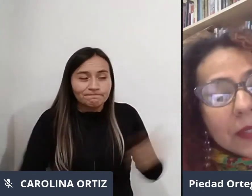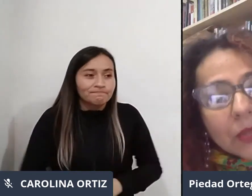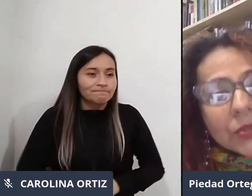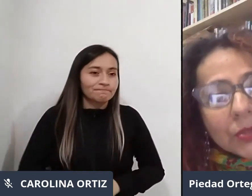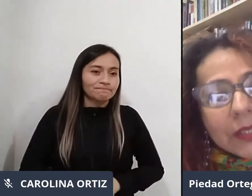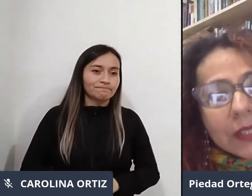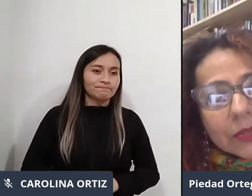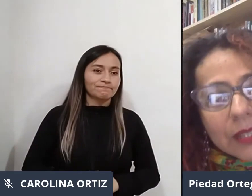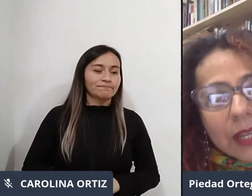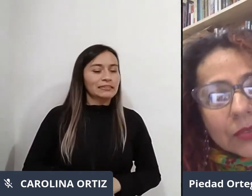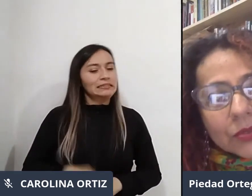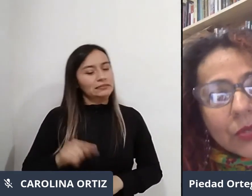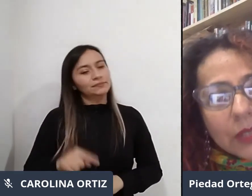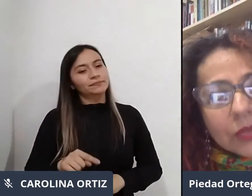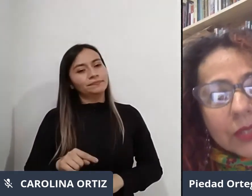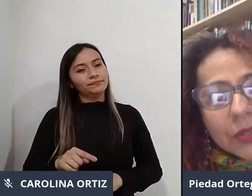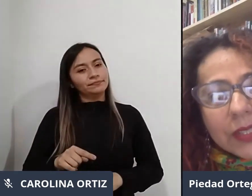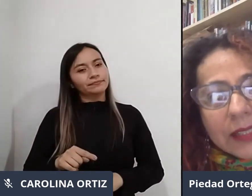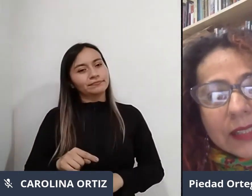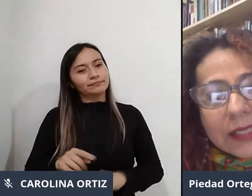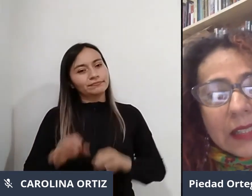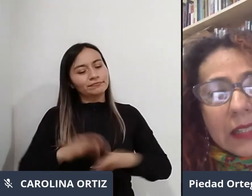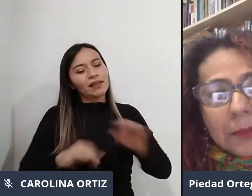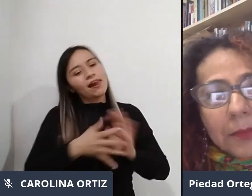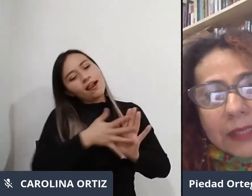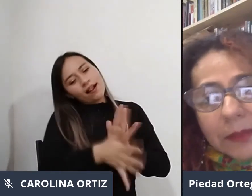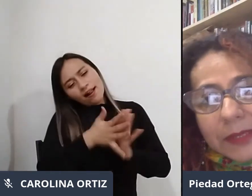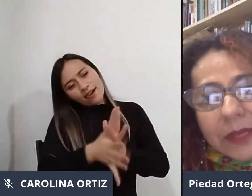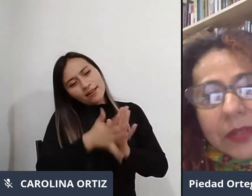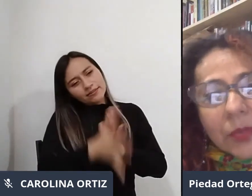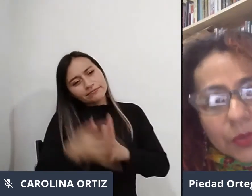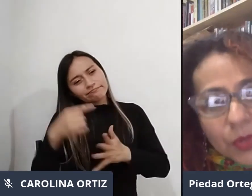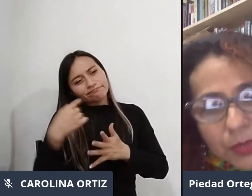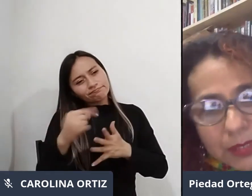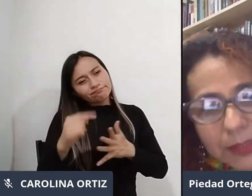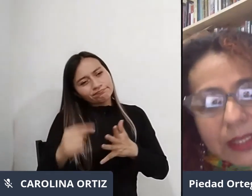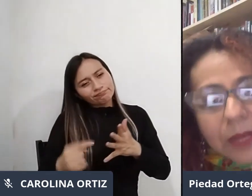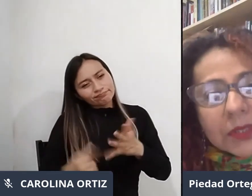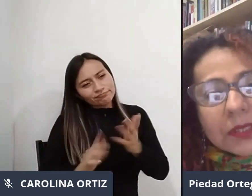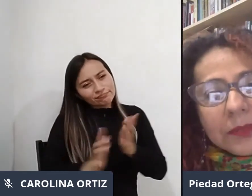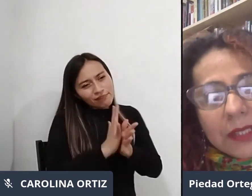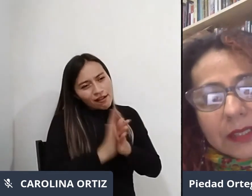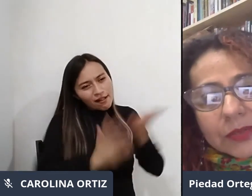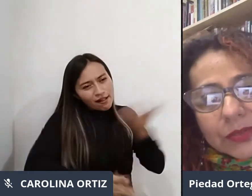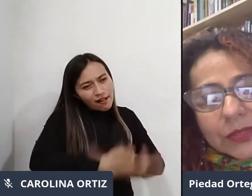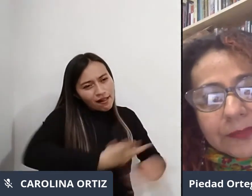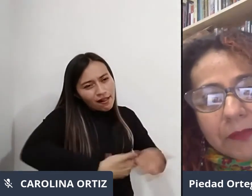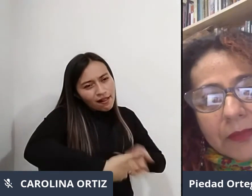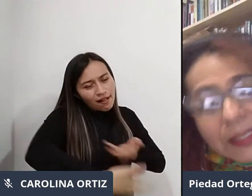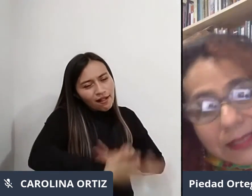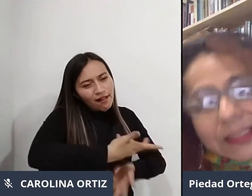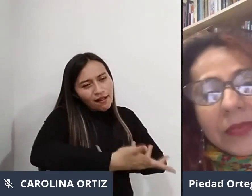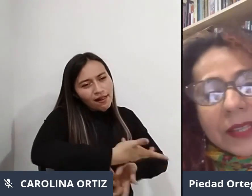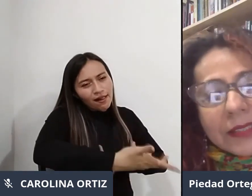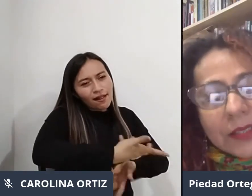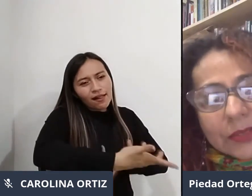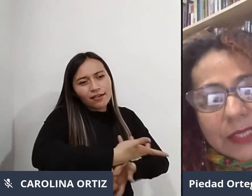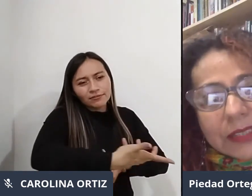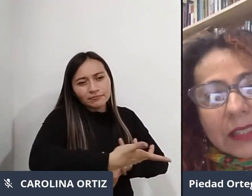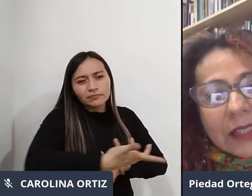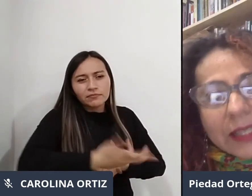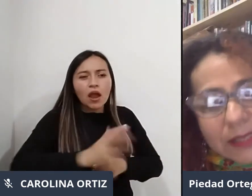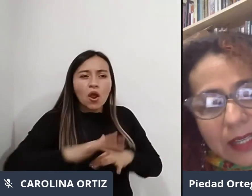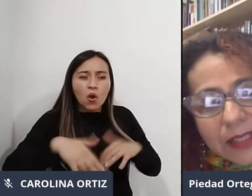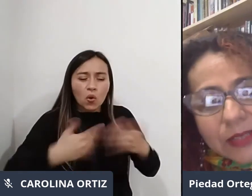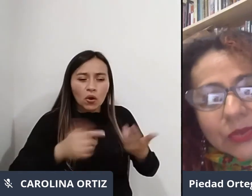también que construir estos relatos con ellos y con ellas para también saber cómo tramitamos también estas